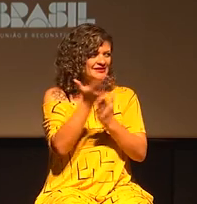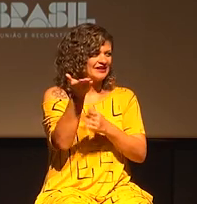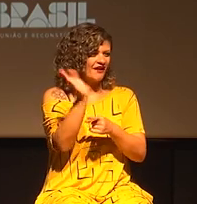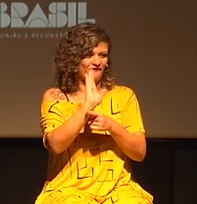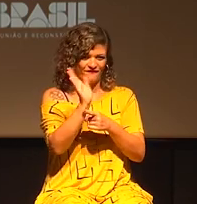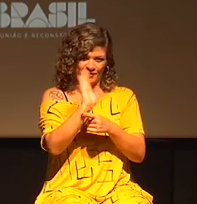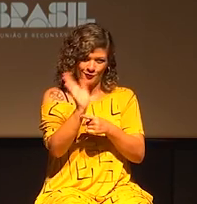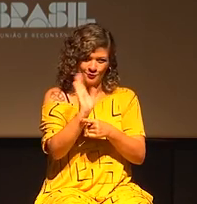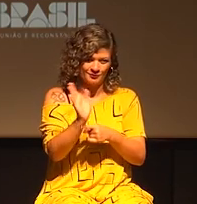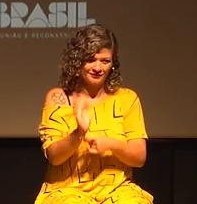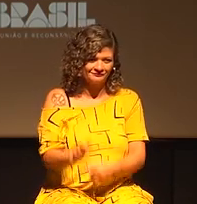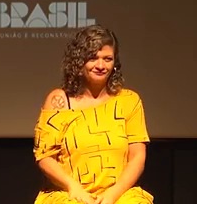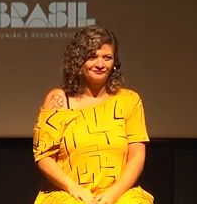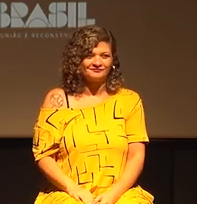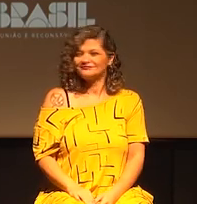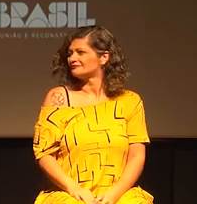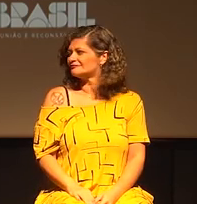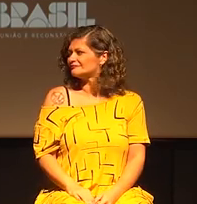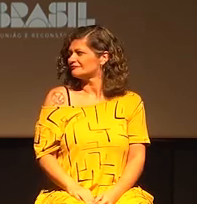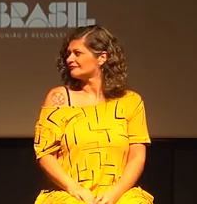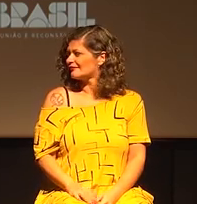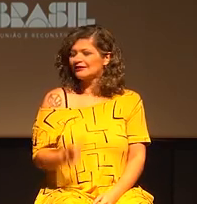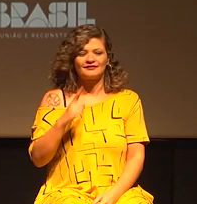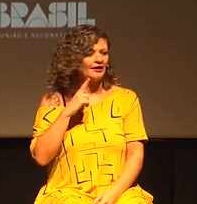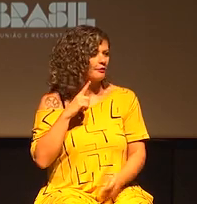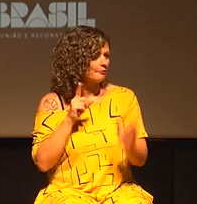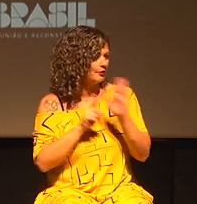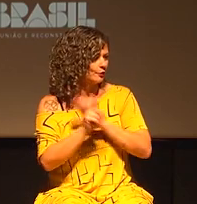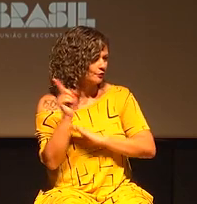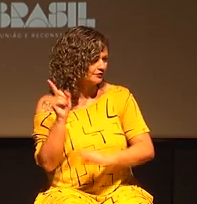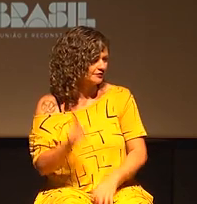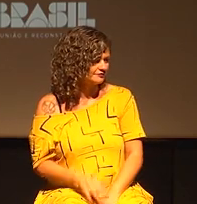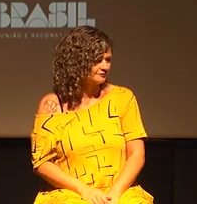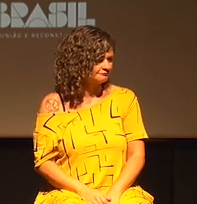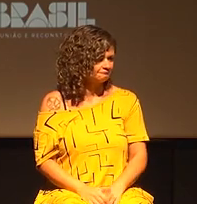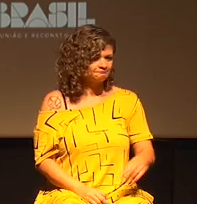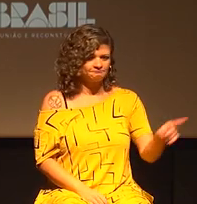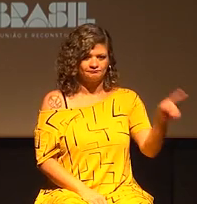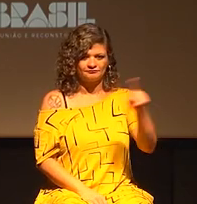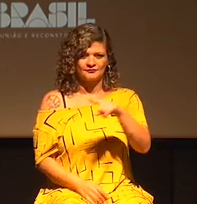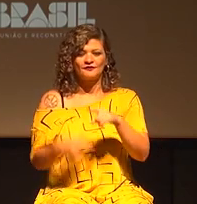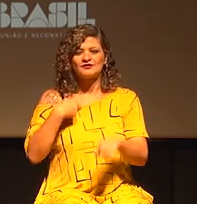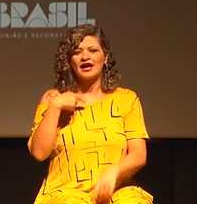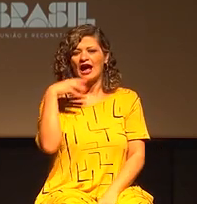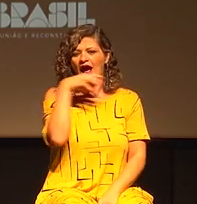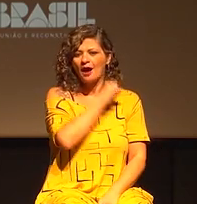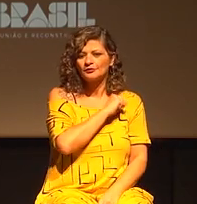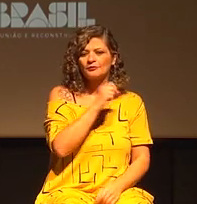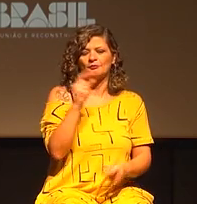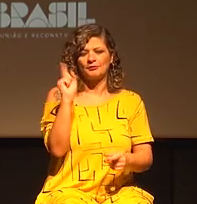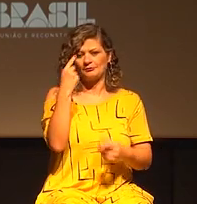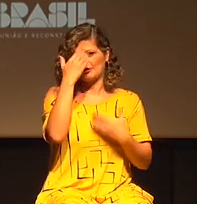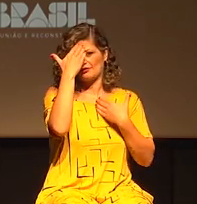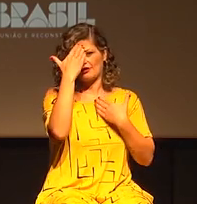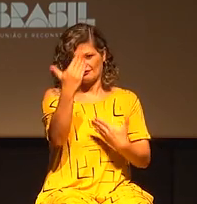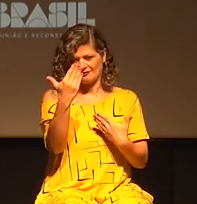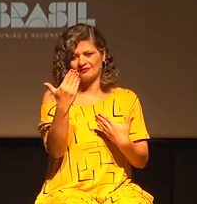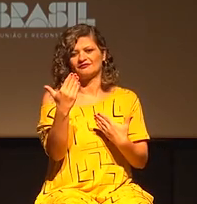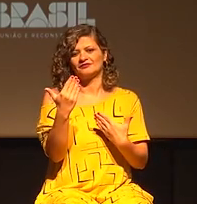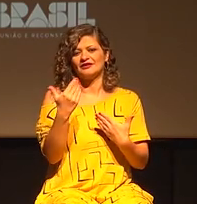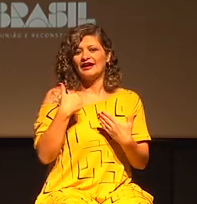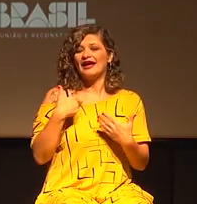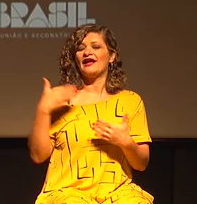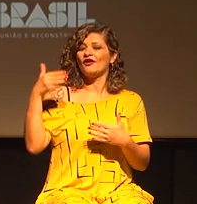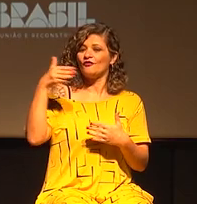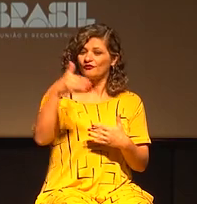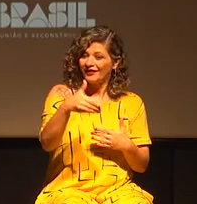exato Então a gente tem uma um tempinho Alguém tem perguntas sim aqui aqui lá vou ser bem rápida bom primeiro eu queria agradecer Eu vim